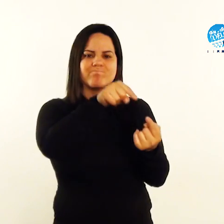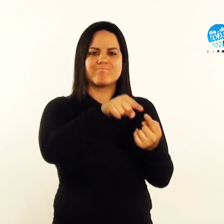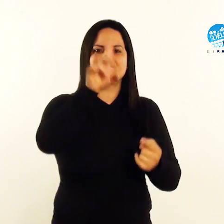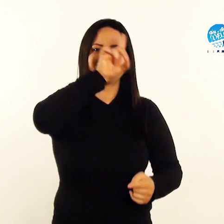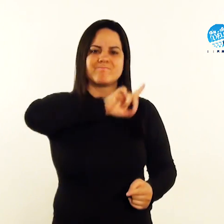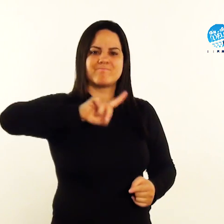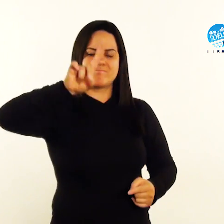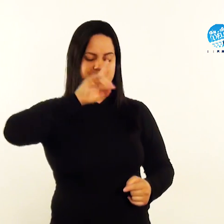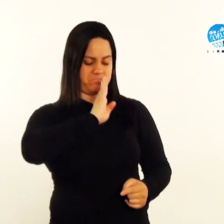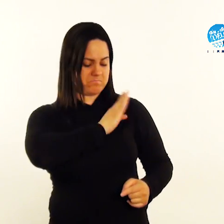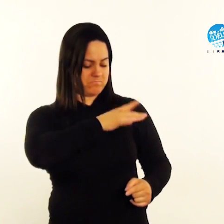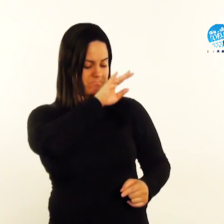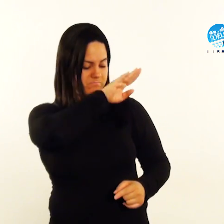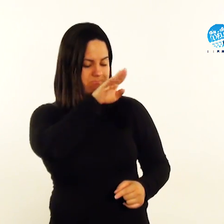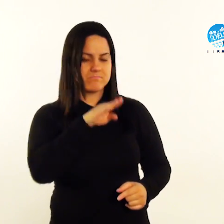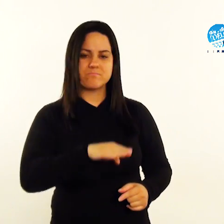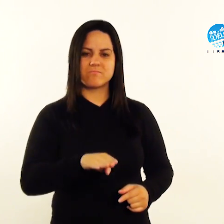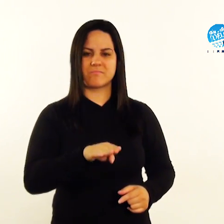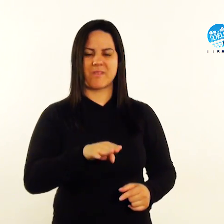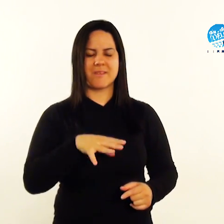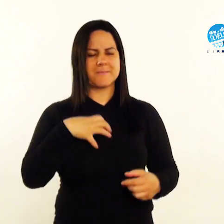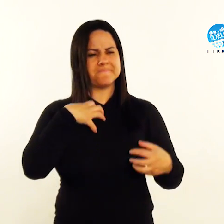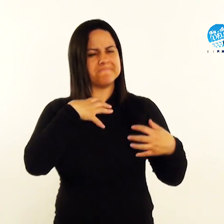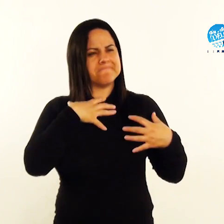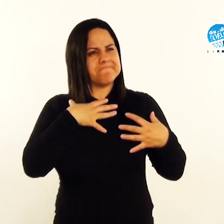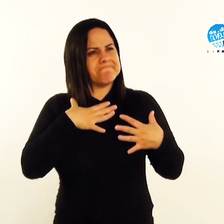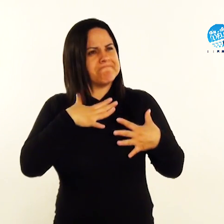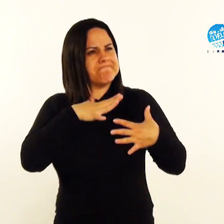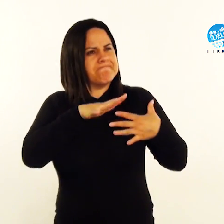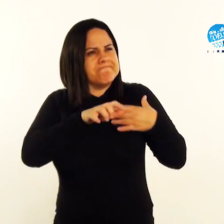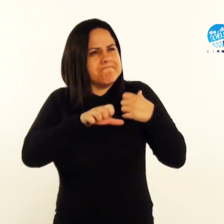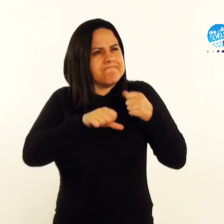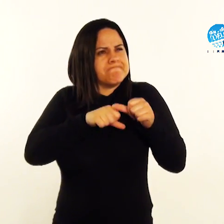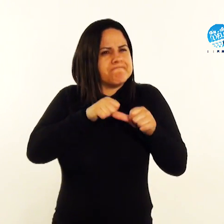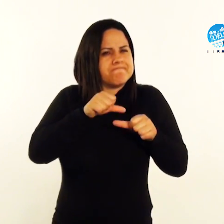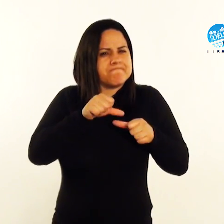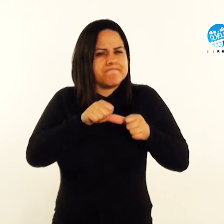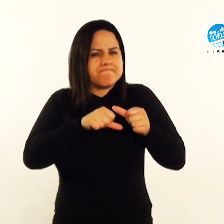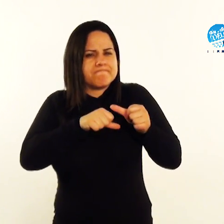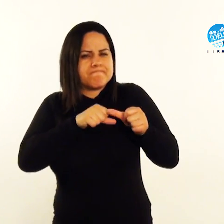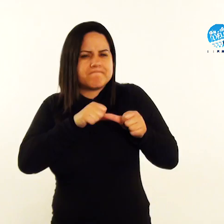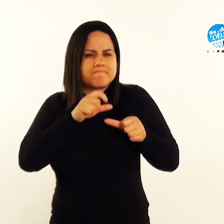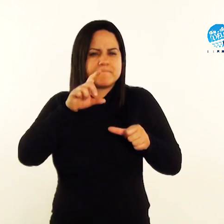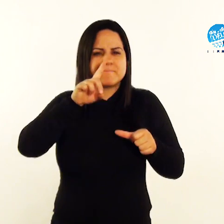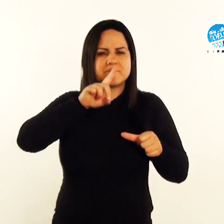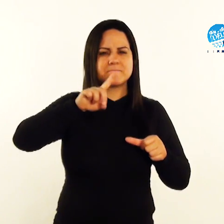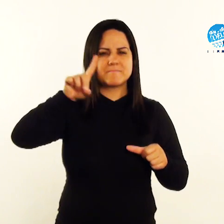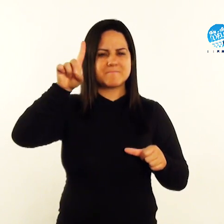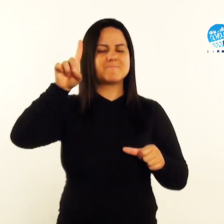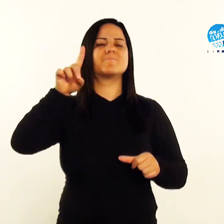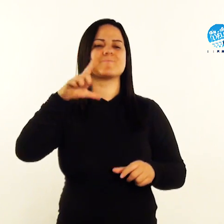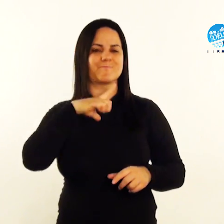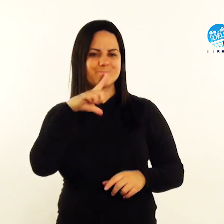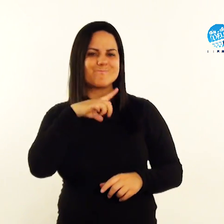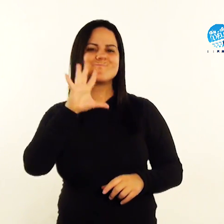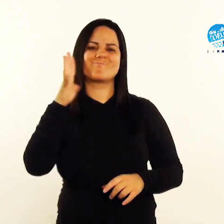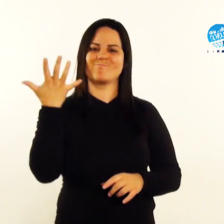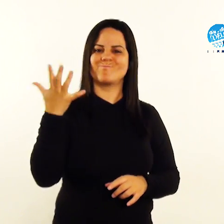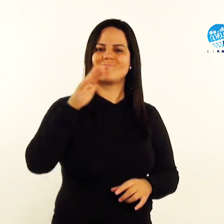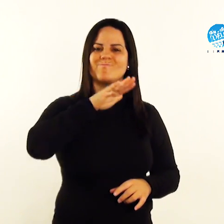de Zaqueu. Um mover de Deus estava acontecendo no coração de Zaqueu. E quando a